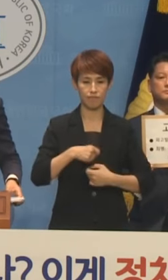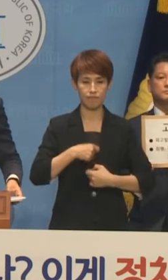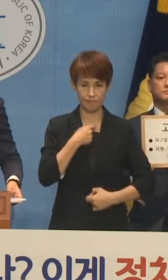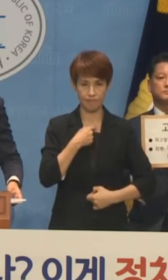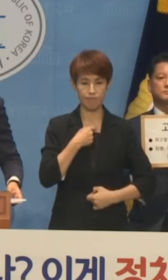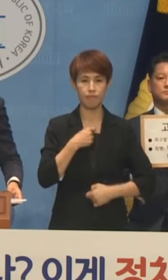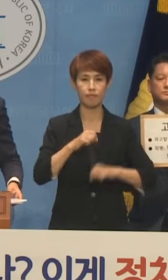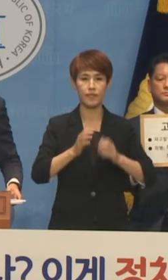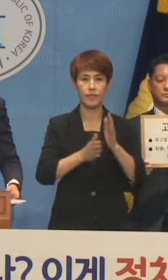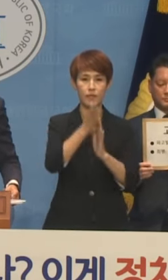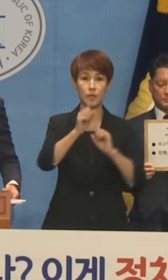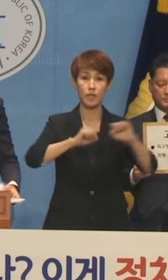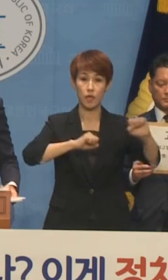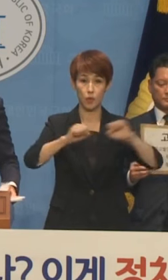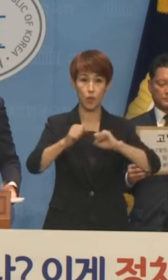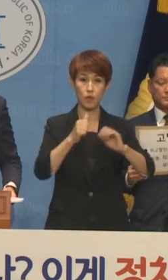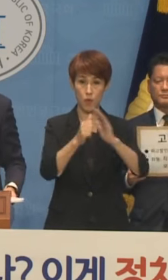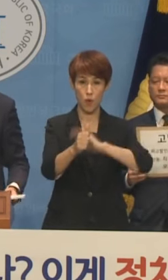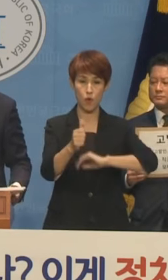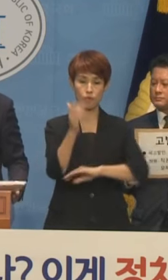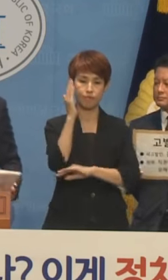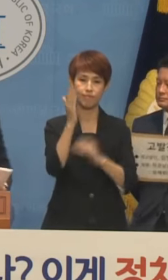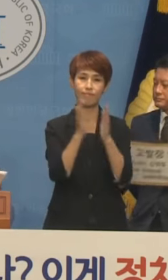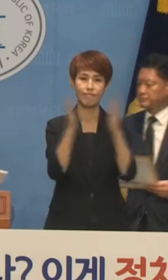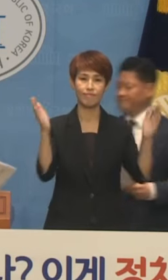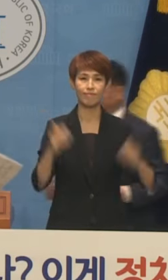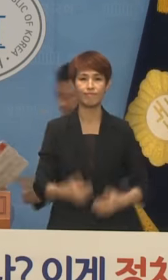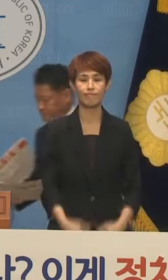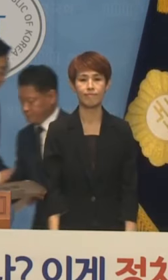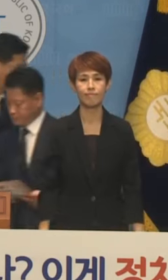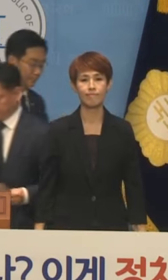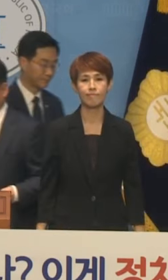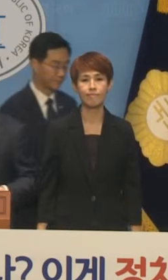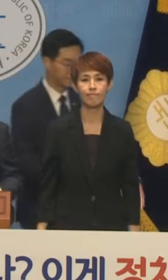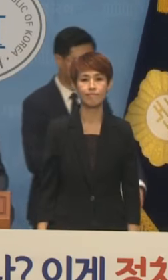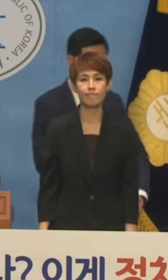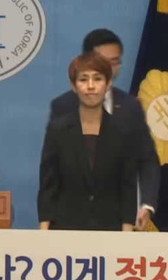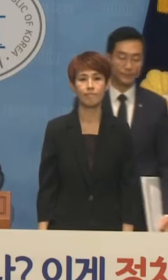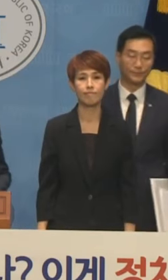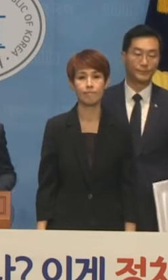세우기 시민행동 김한매 대표님께 넘기겠습니다.